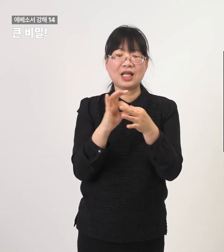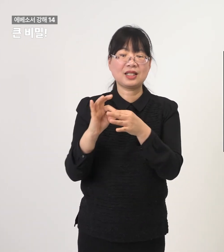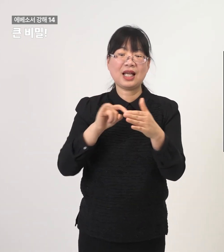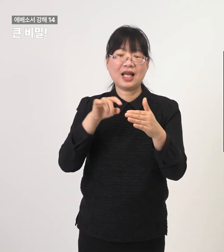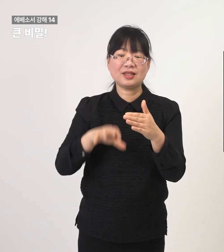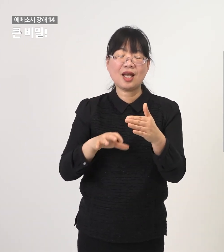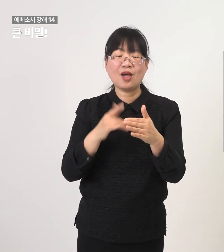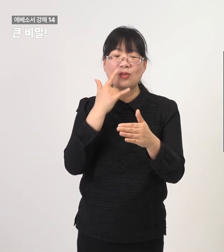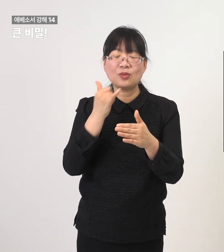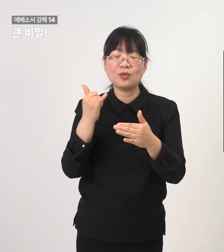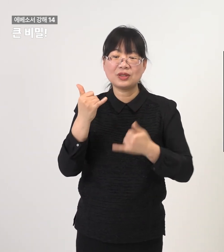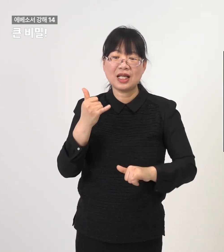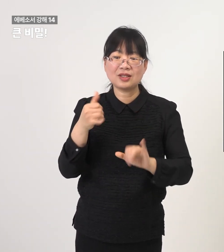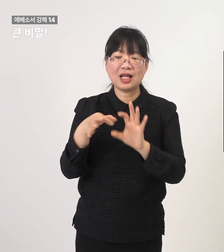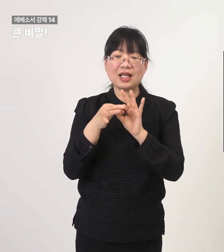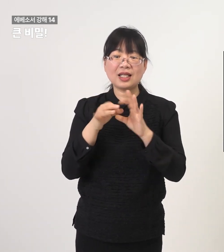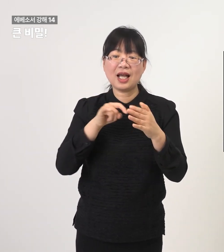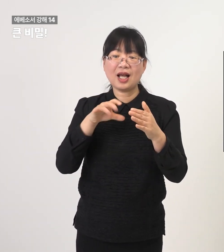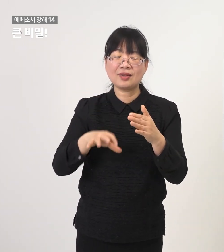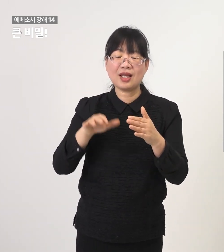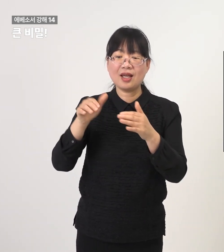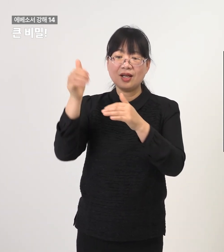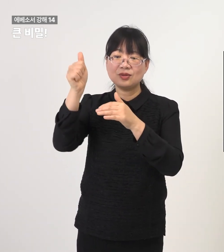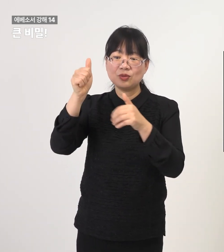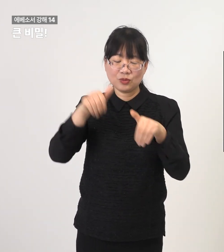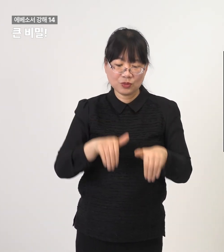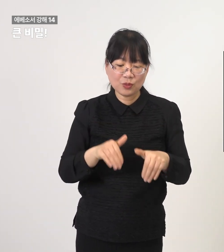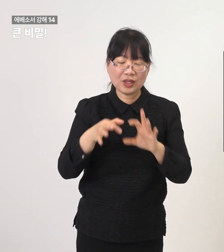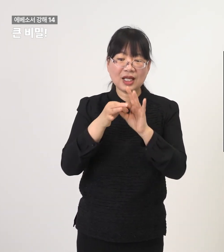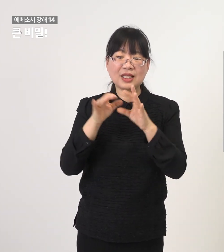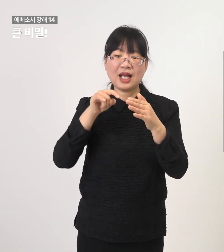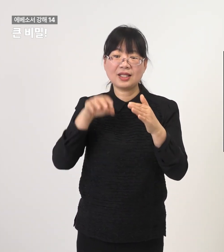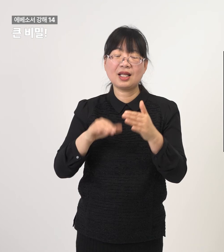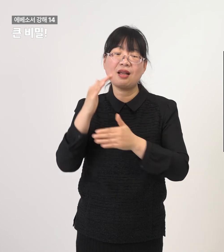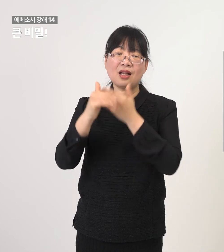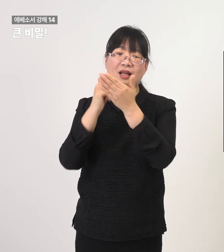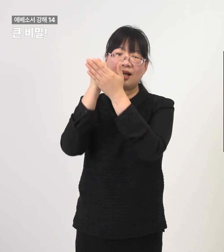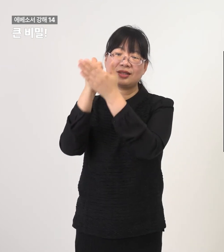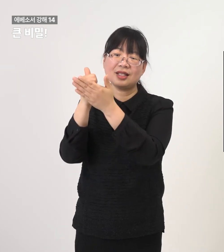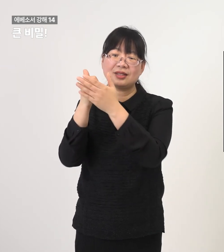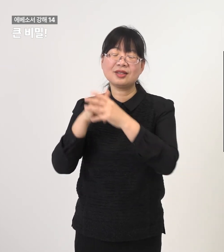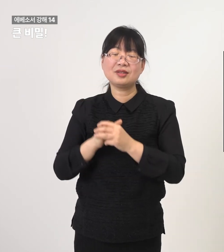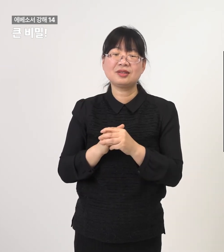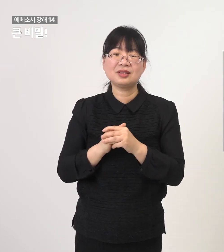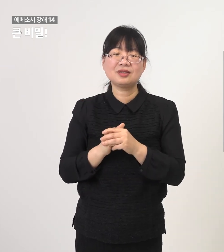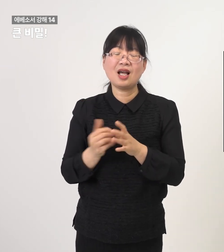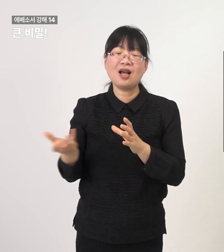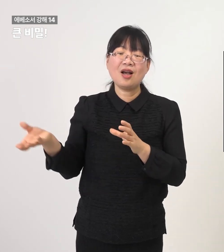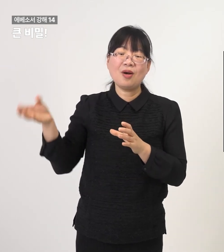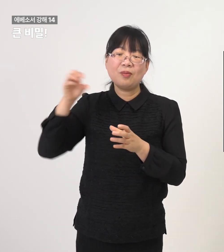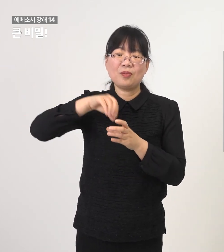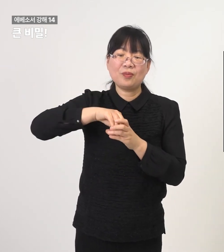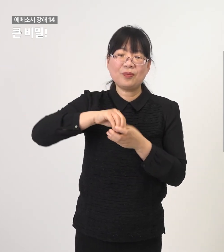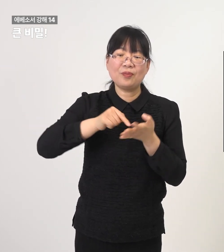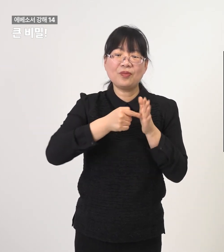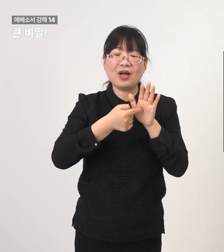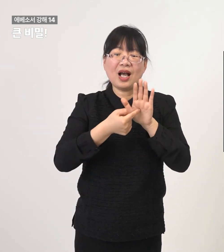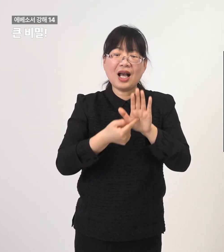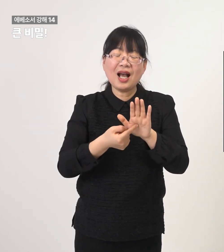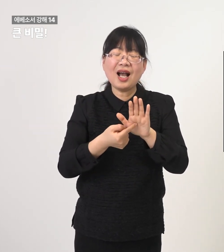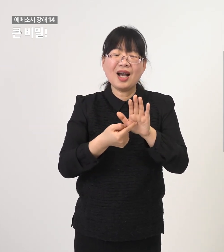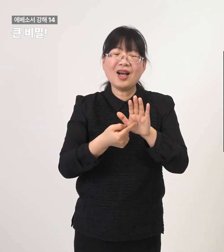속에 부모 자식 관계 속에 주종의 관계 속에 하나님이 담아내고자 하는 그